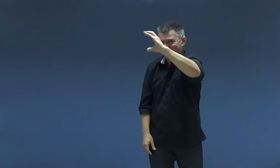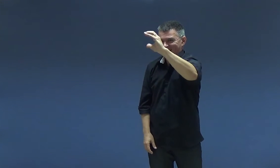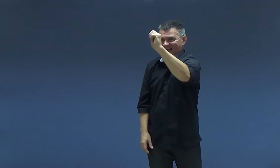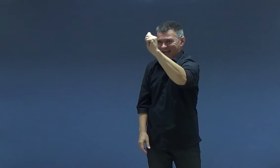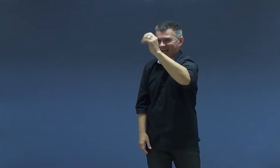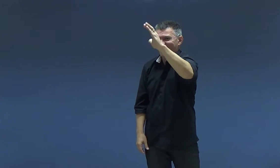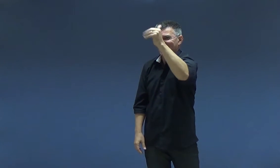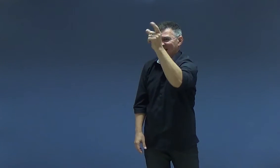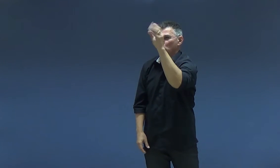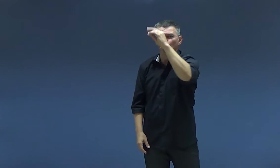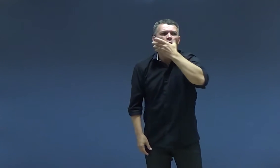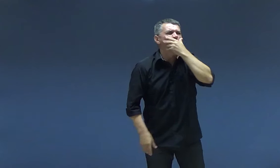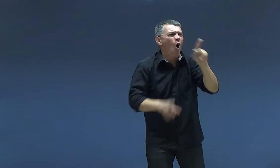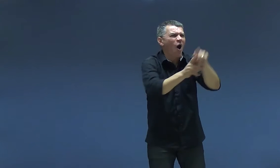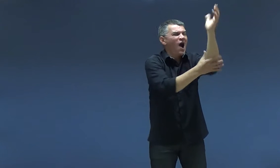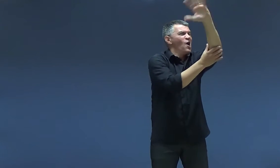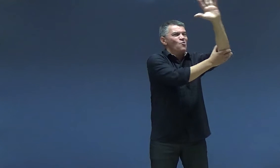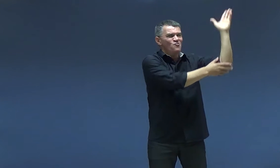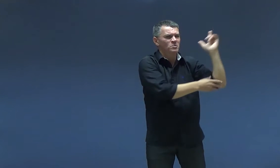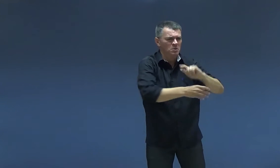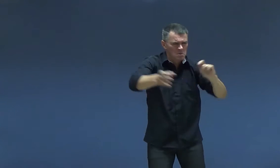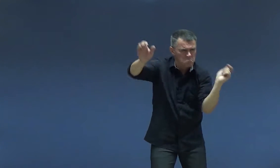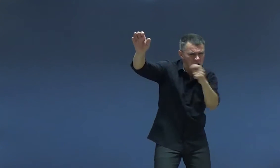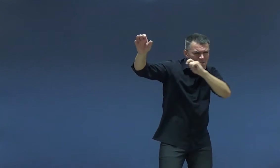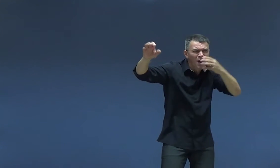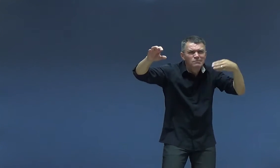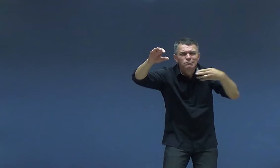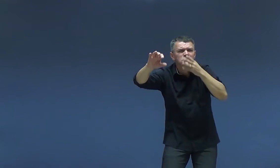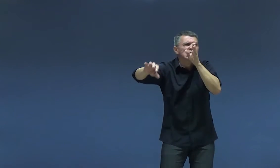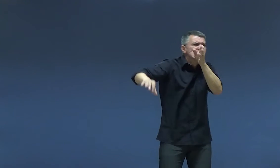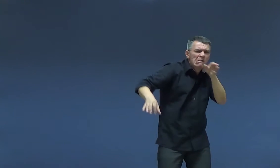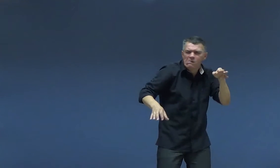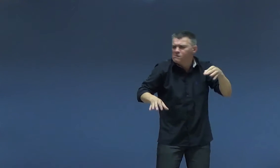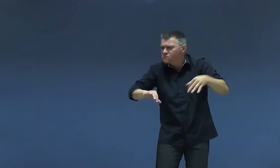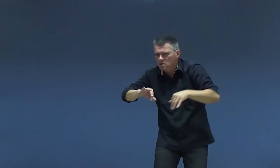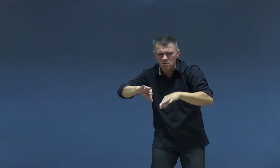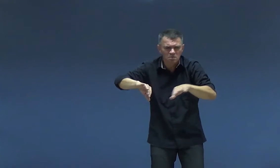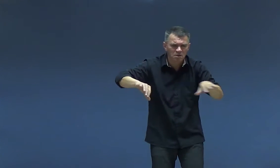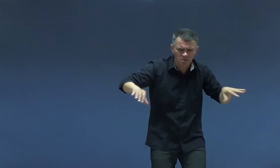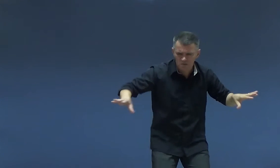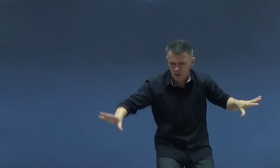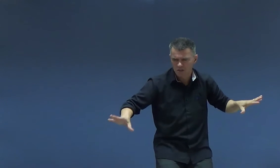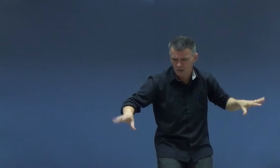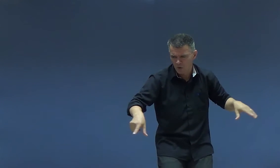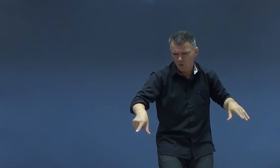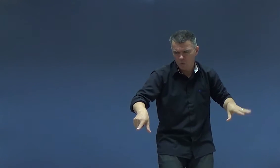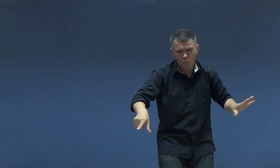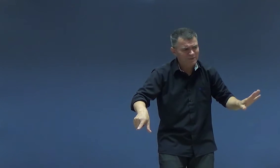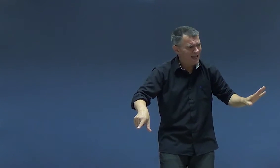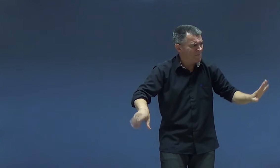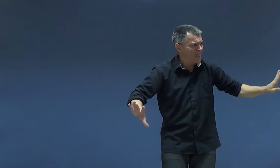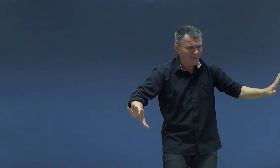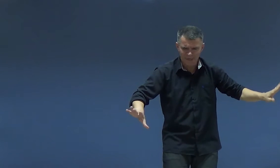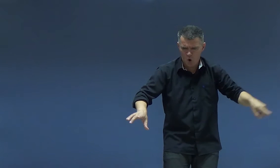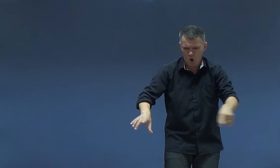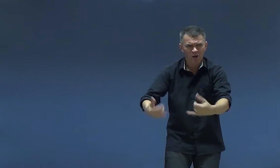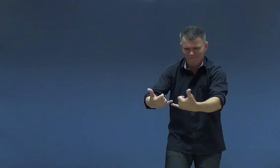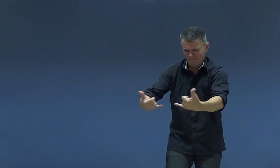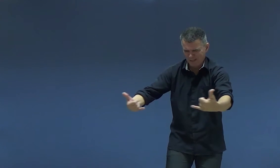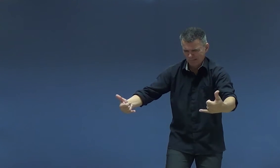Igual um caçador, né? O homem está lá na floresta, ele está entrando naquele mato, naquelas árvores, ele olha, opa, peraí,